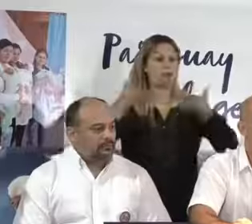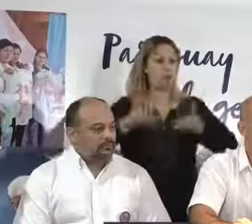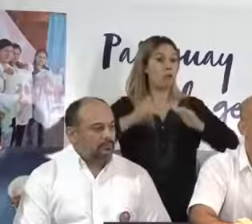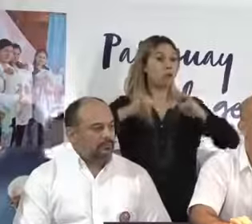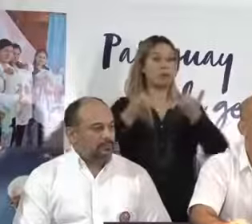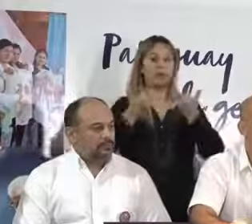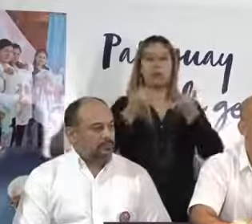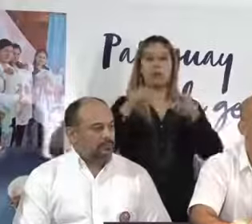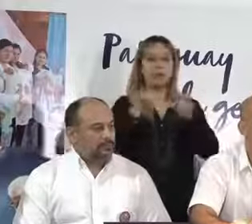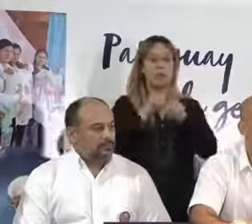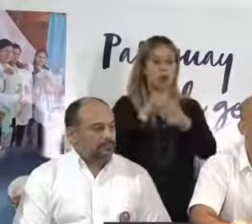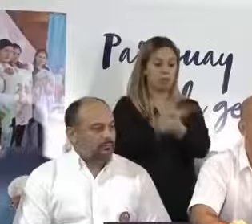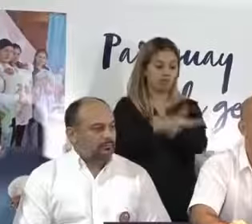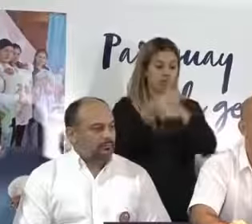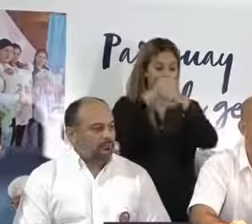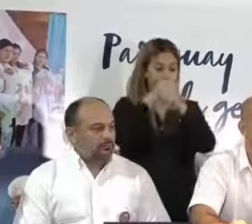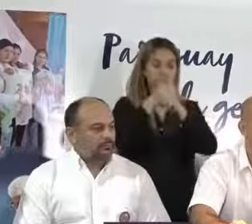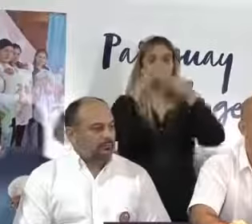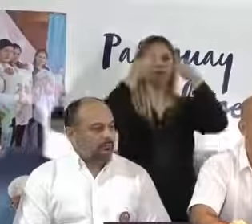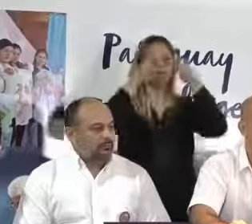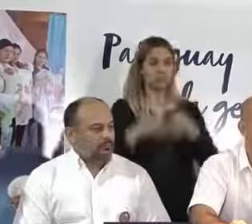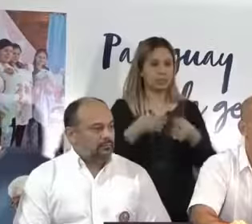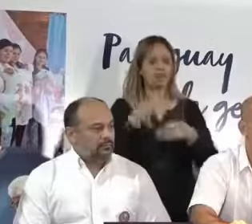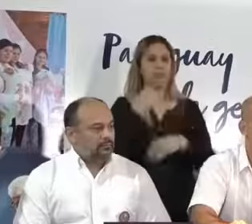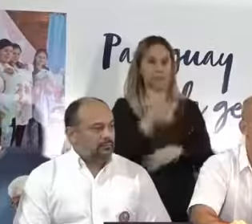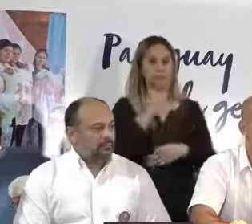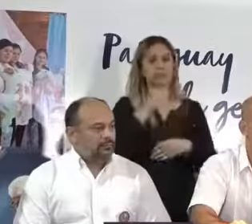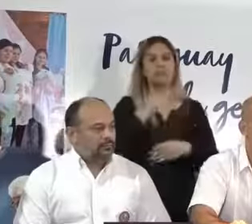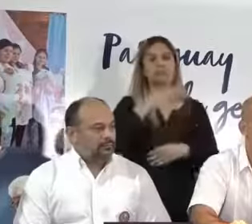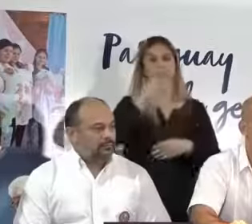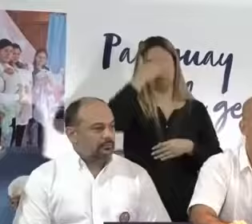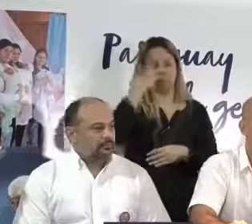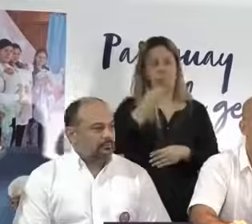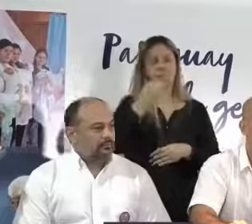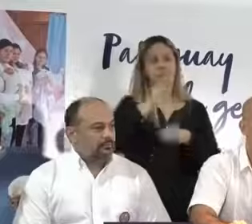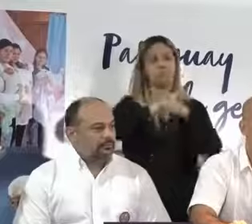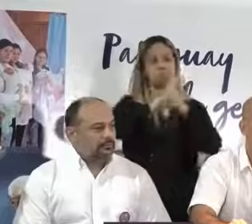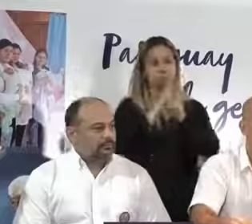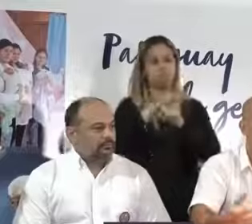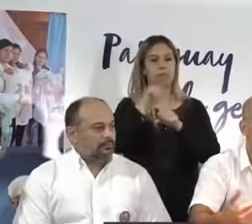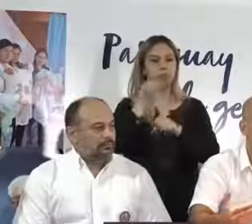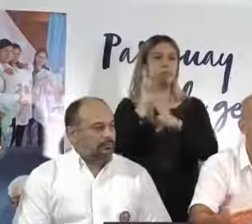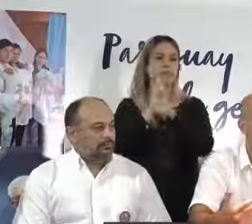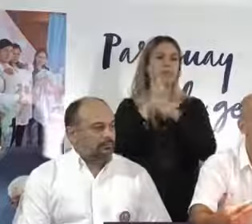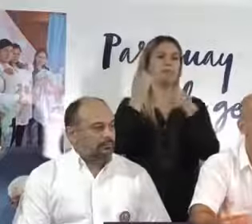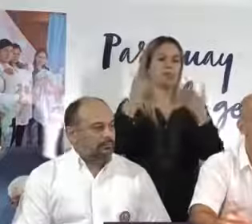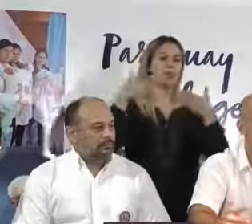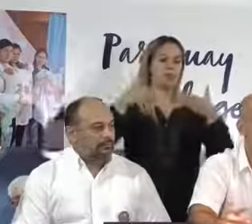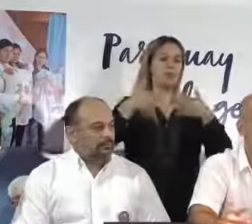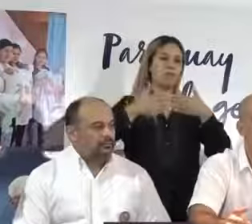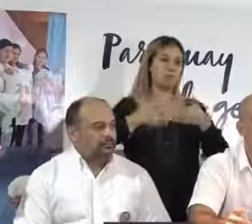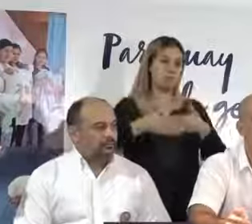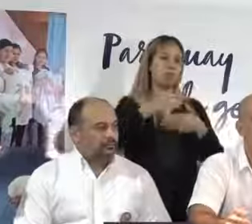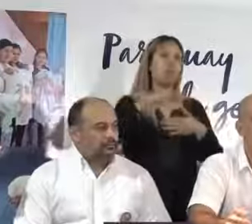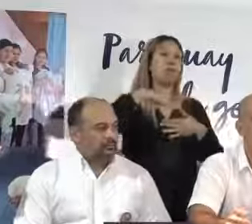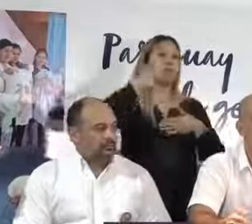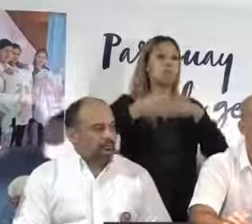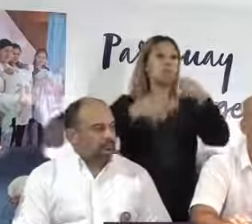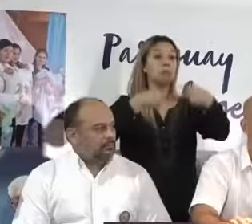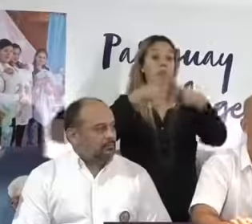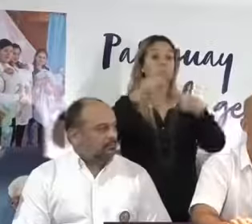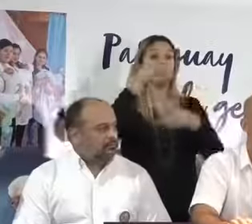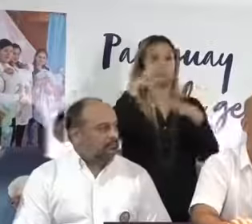activadas todas las medidas y el plan nacional que tiene por objeto enfrentar esto, ¿verdad? Y seguramente después se van a sumar los